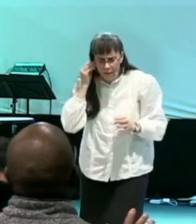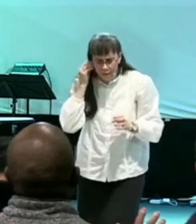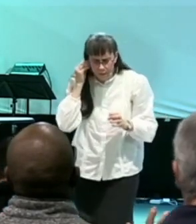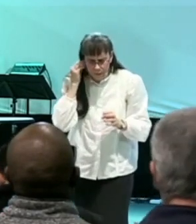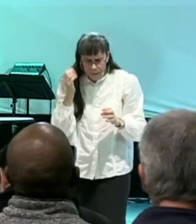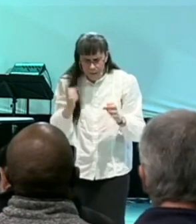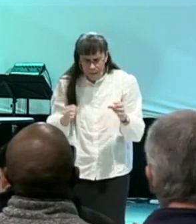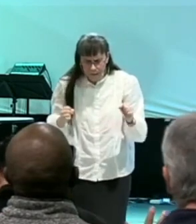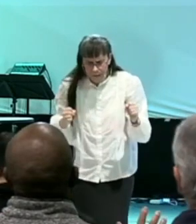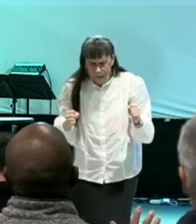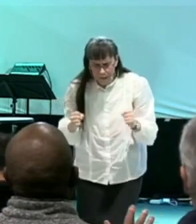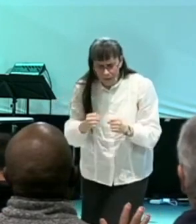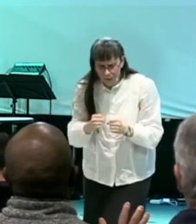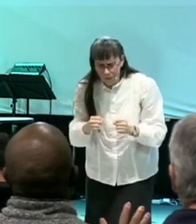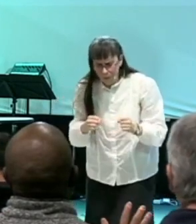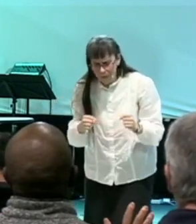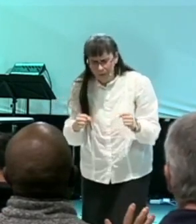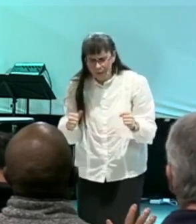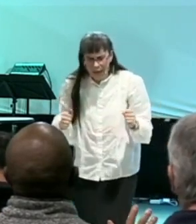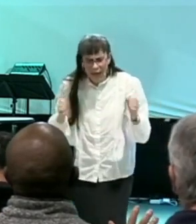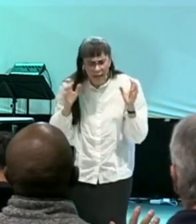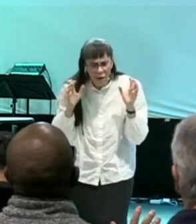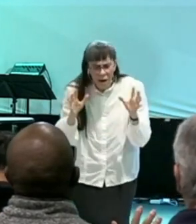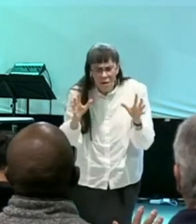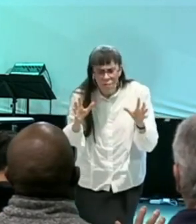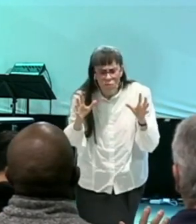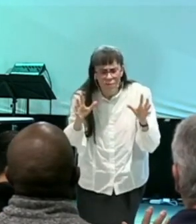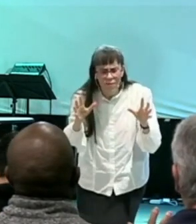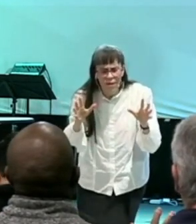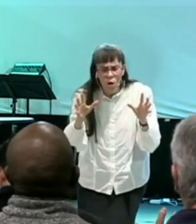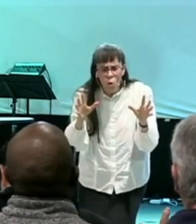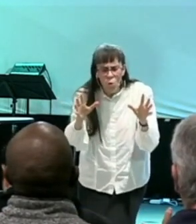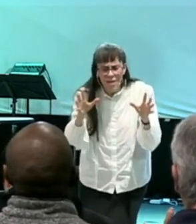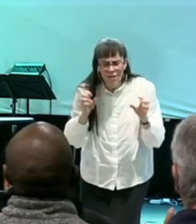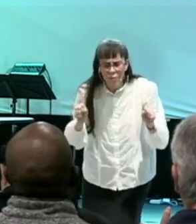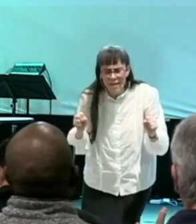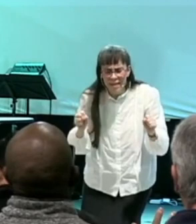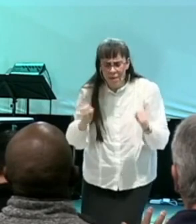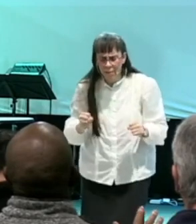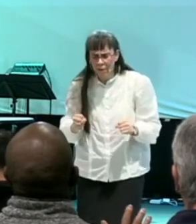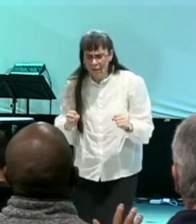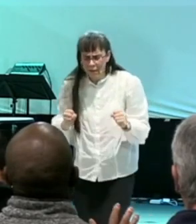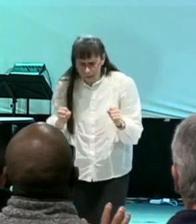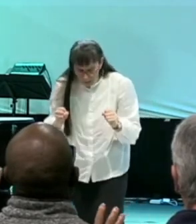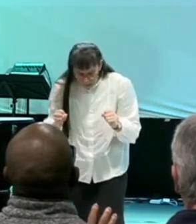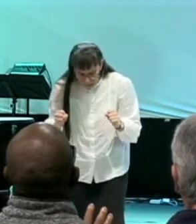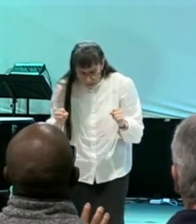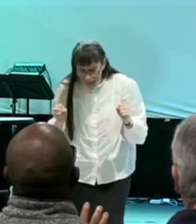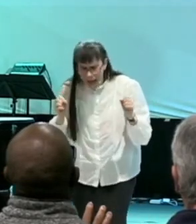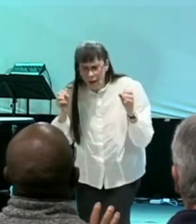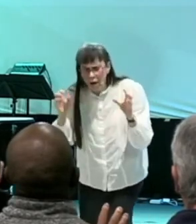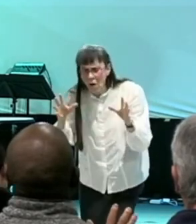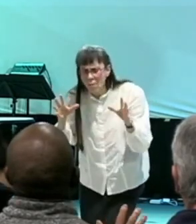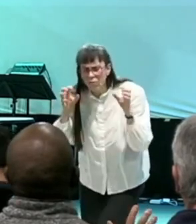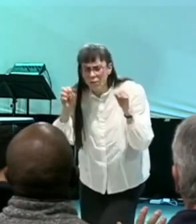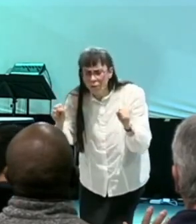of his heart. Laisse Dieu te révéler qui il est vraiment. And allow him to reveal who he is really. Laisse Dieu te transformer.